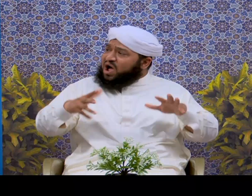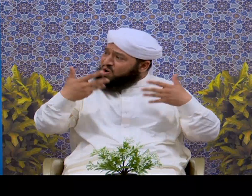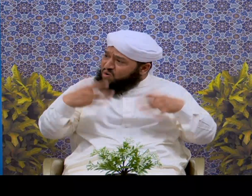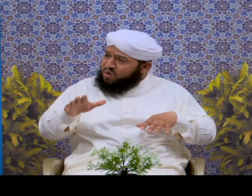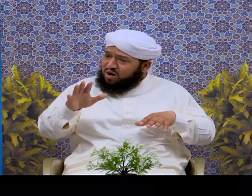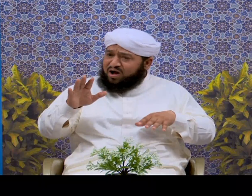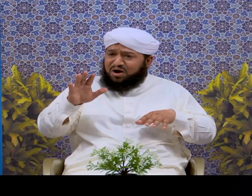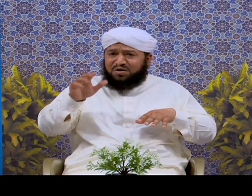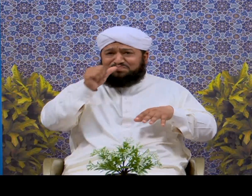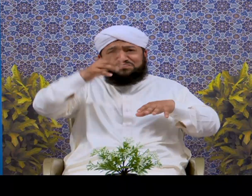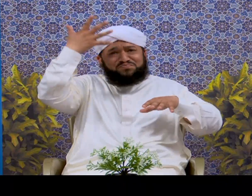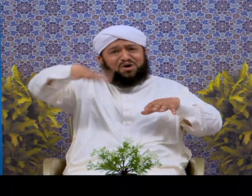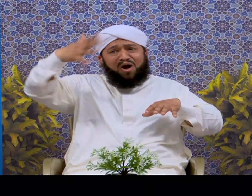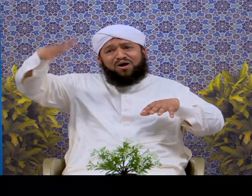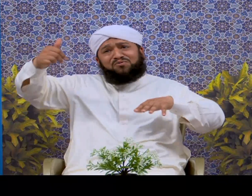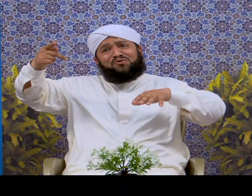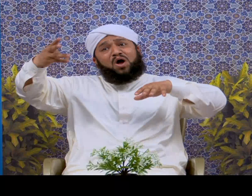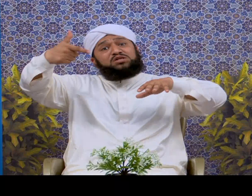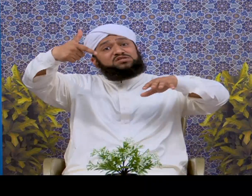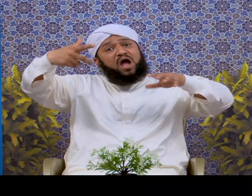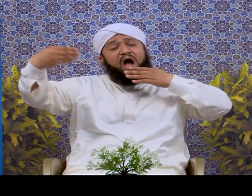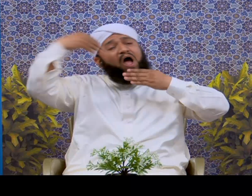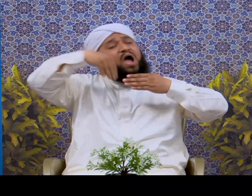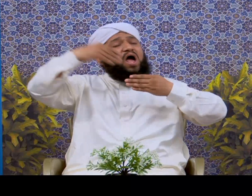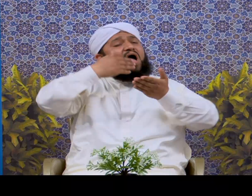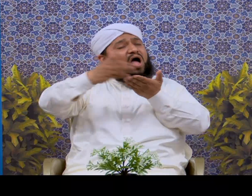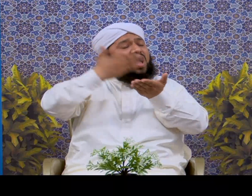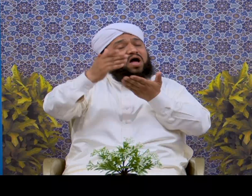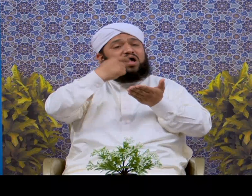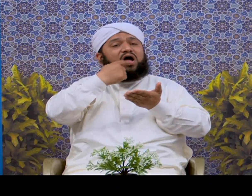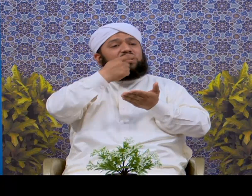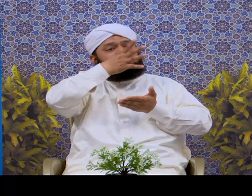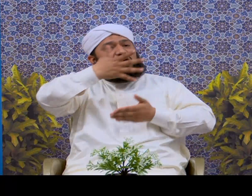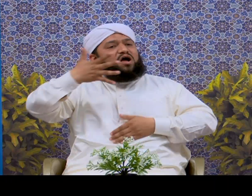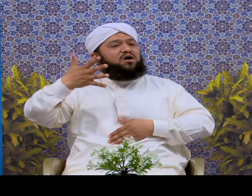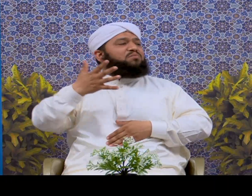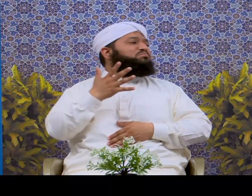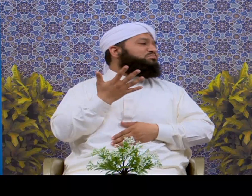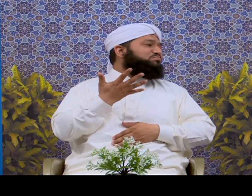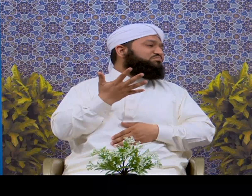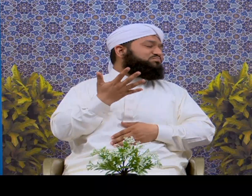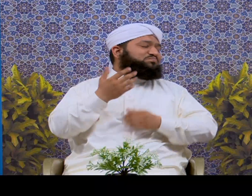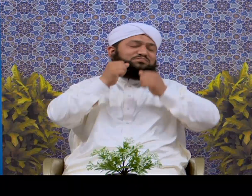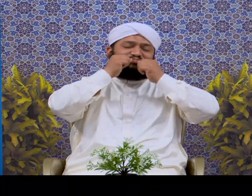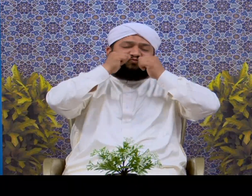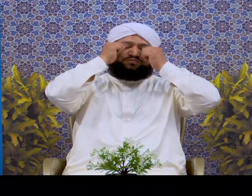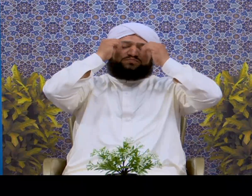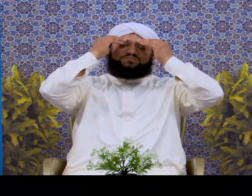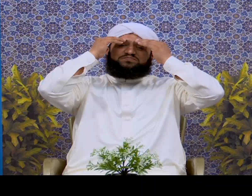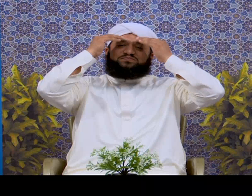تو اسے 7 سمندر بھی نہیں دھو سکیں گے۔ صلو علی الحبیب صلی اللہ علی محمد صلی اللہ علیہ وآلہ